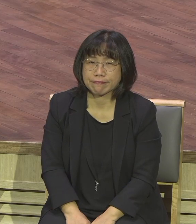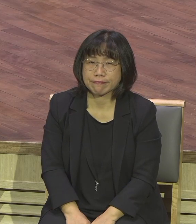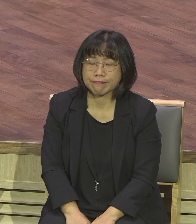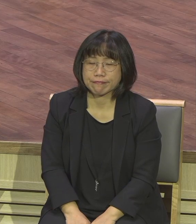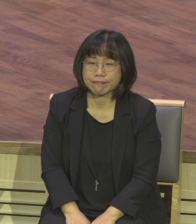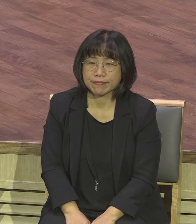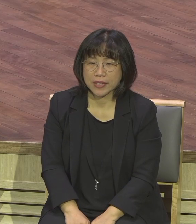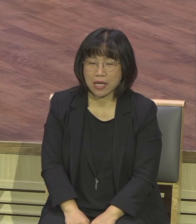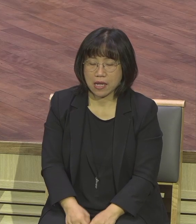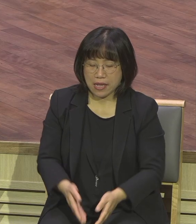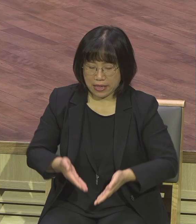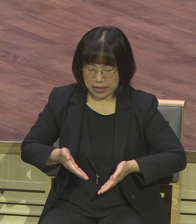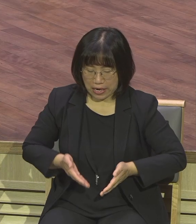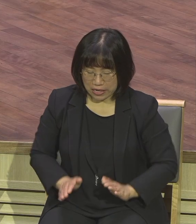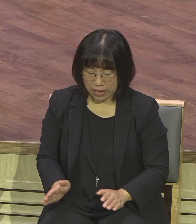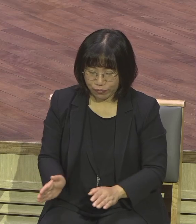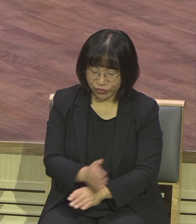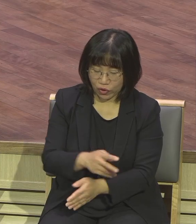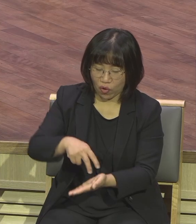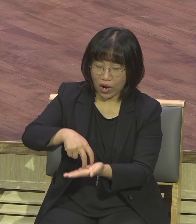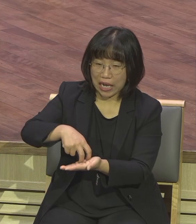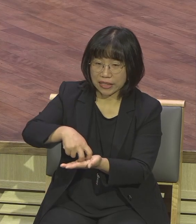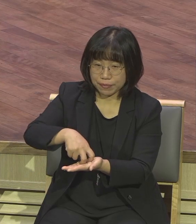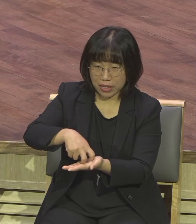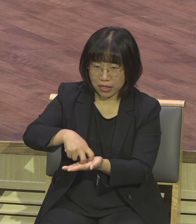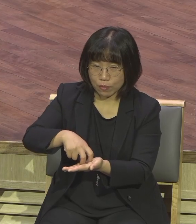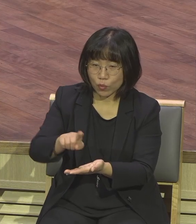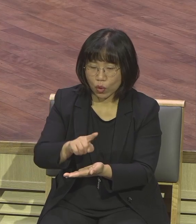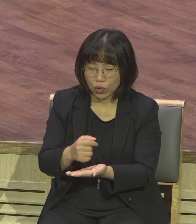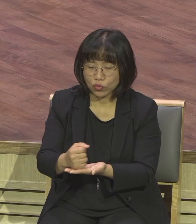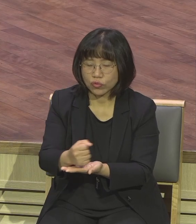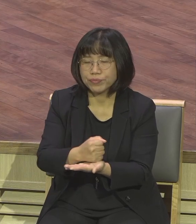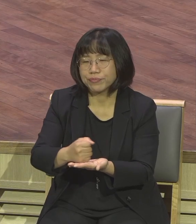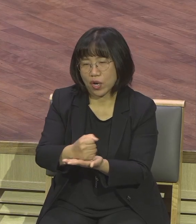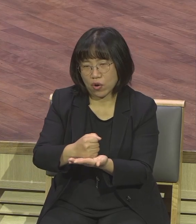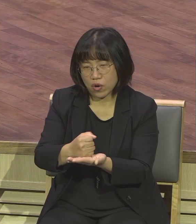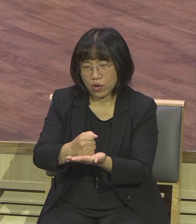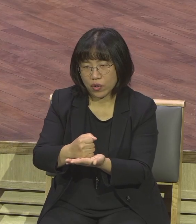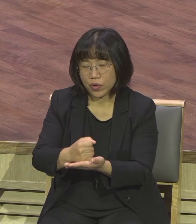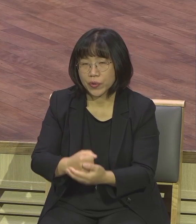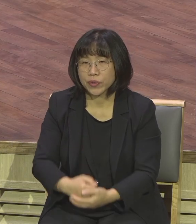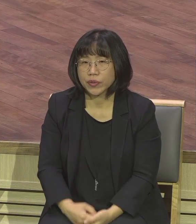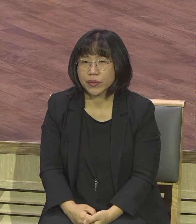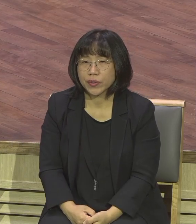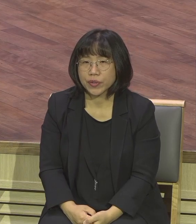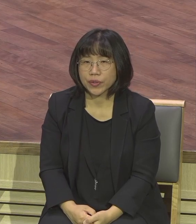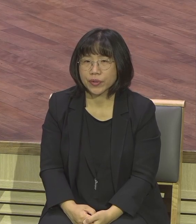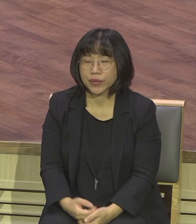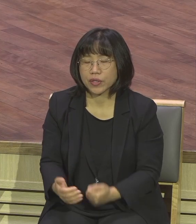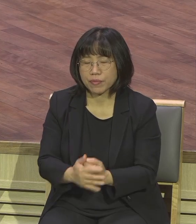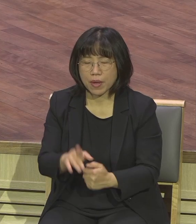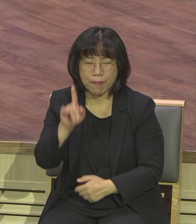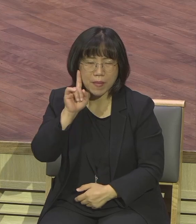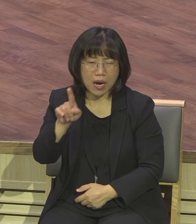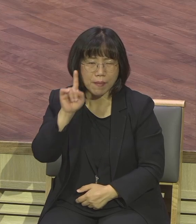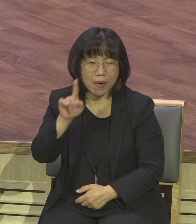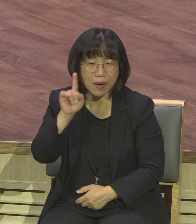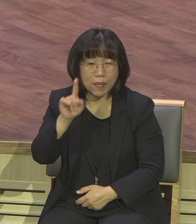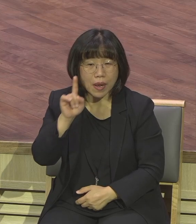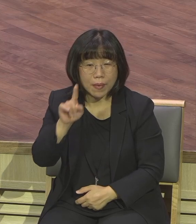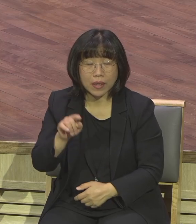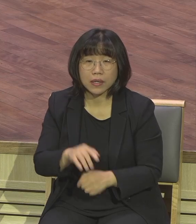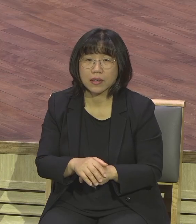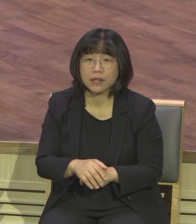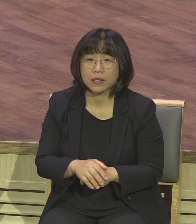자, 나면서 안전병이 뭐요? 운명에 사로잡혔죠. 그래서 매일 날 나면서 안전병 40살쯤